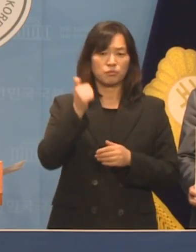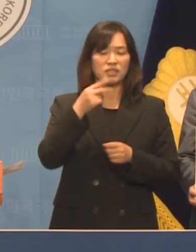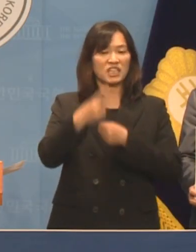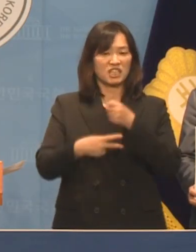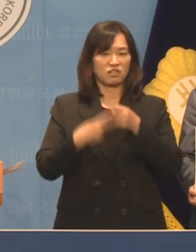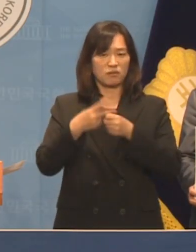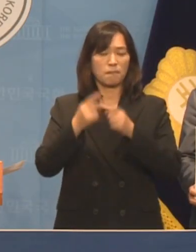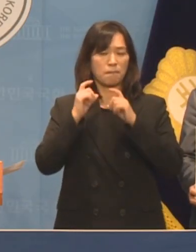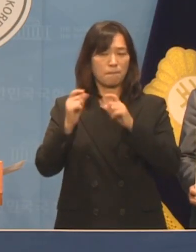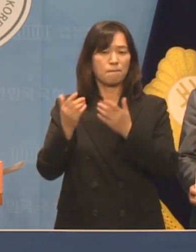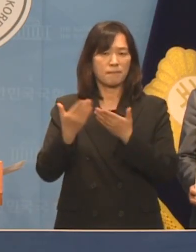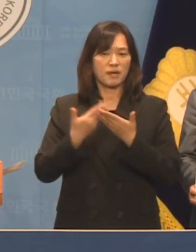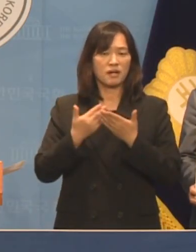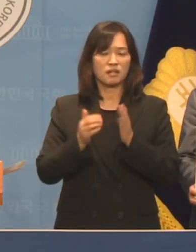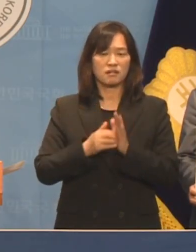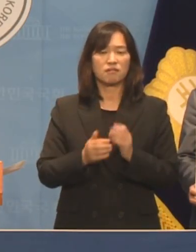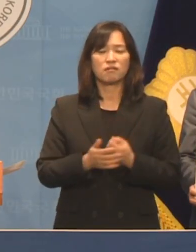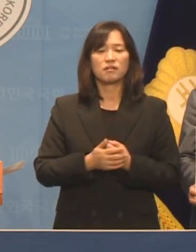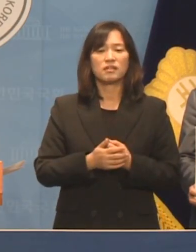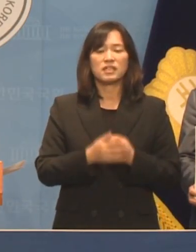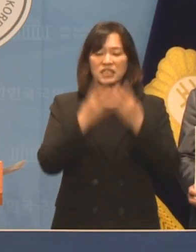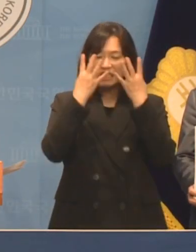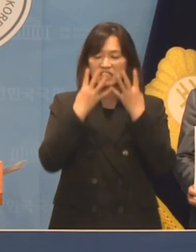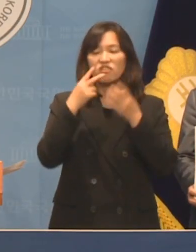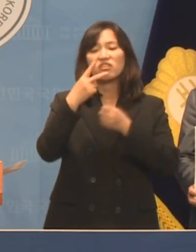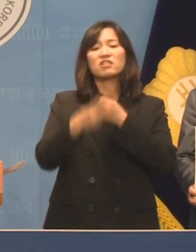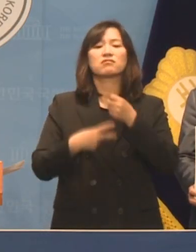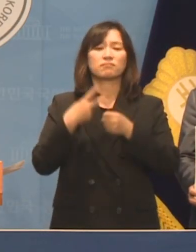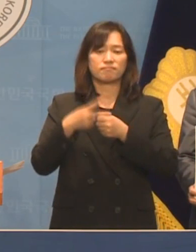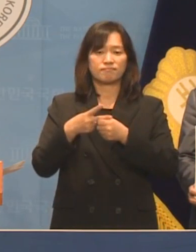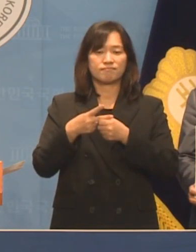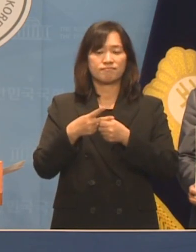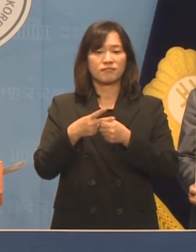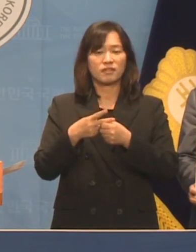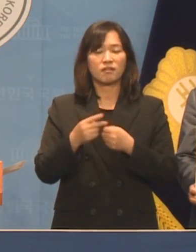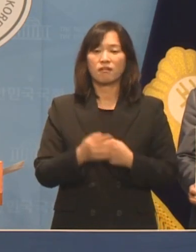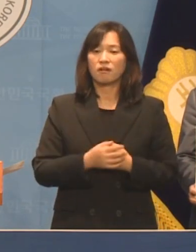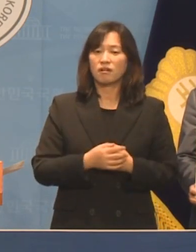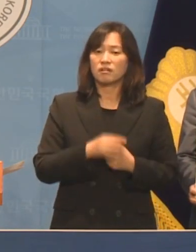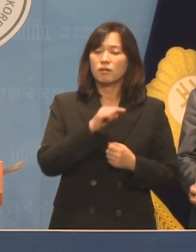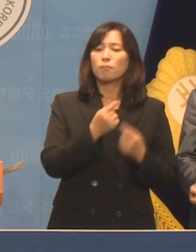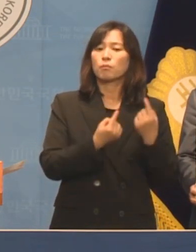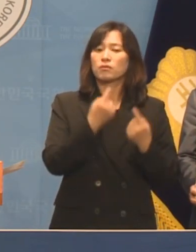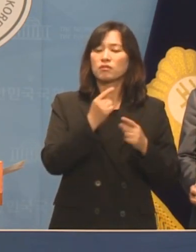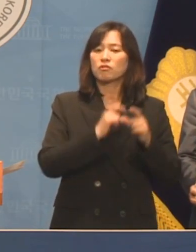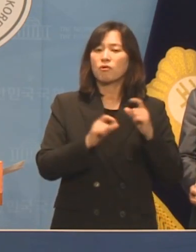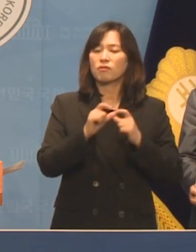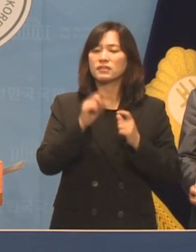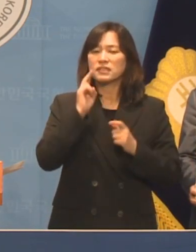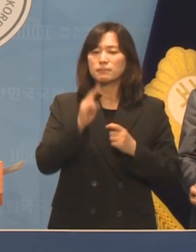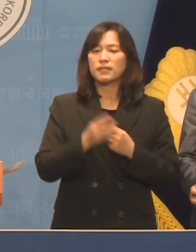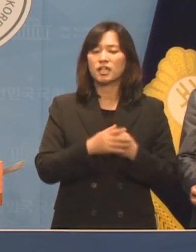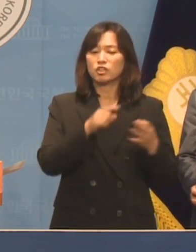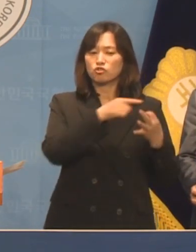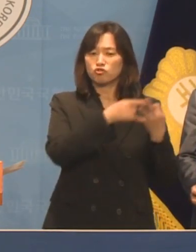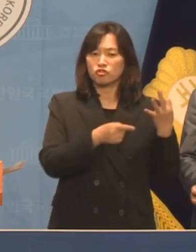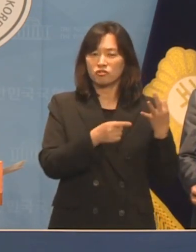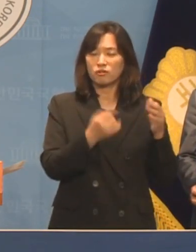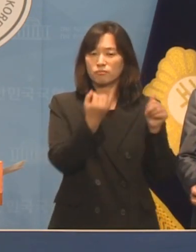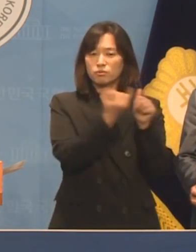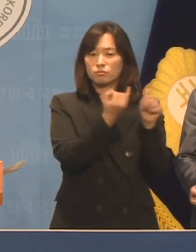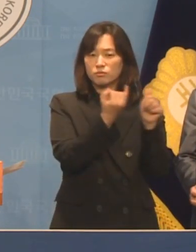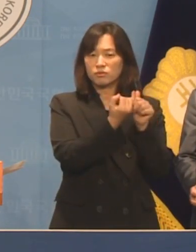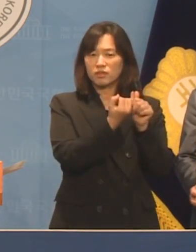2년을 선고받았습니다. 징역 2년입니다. 그러면 그것보다 훨씬 더한 윤석열